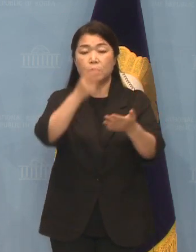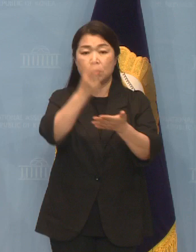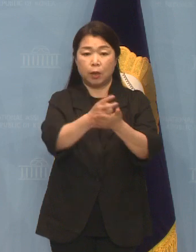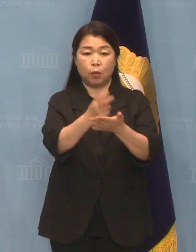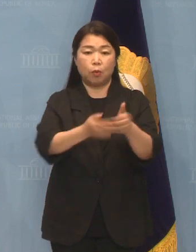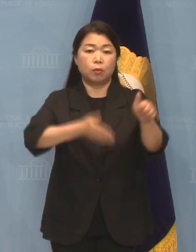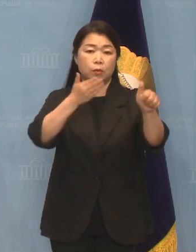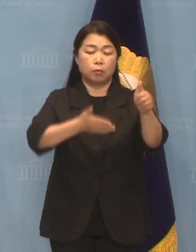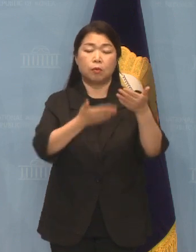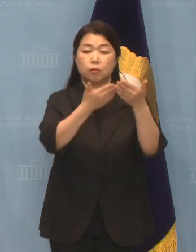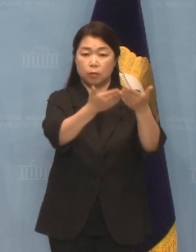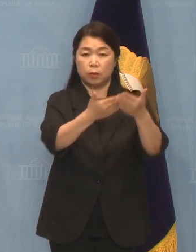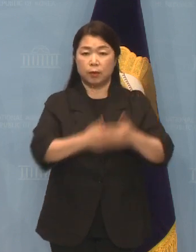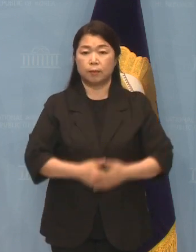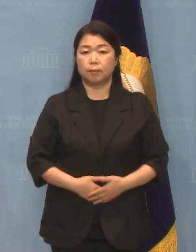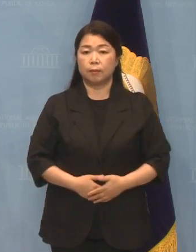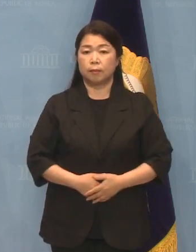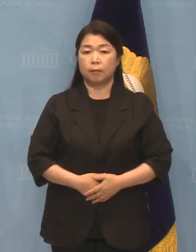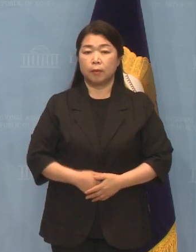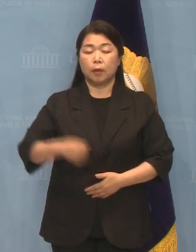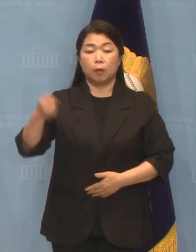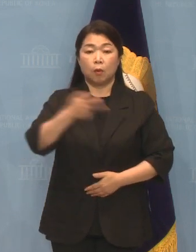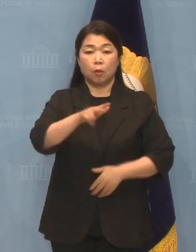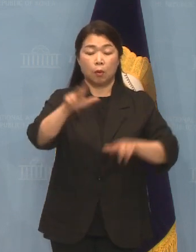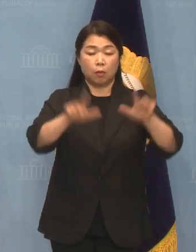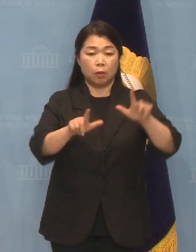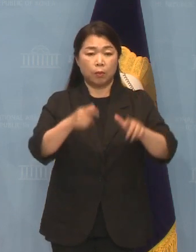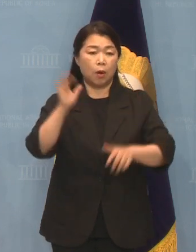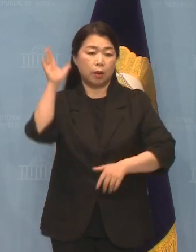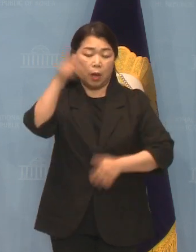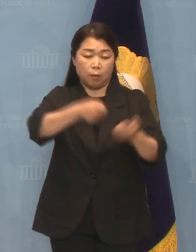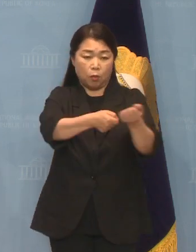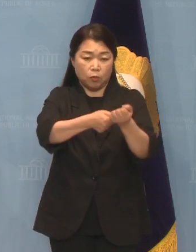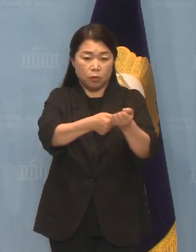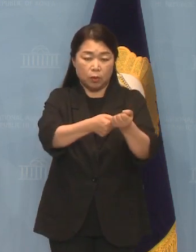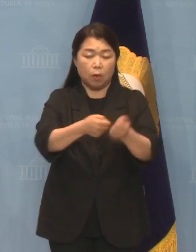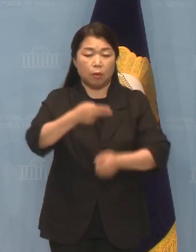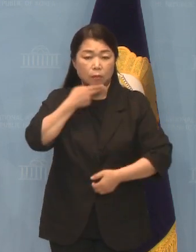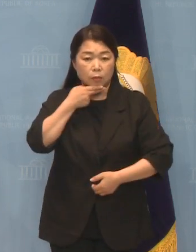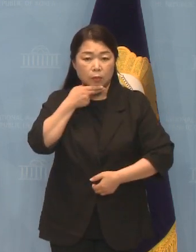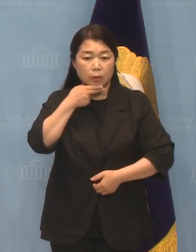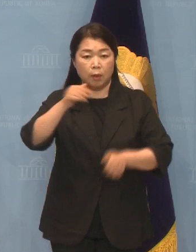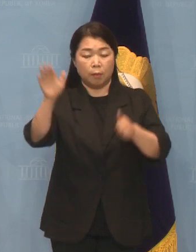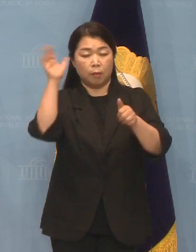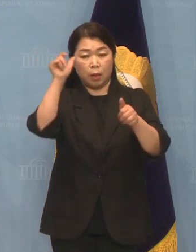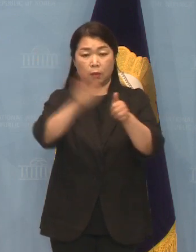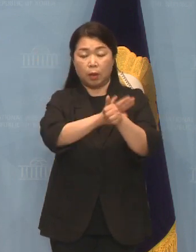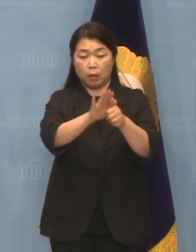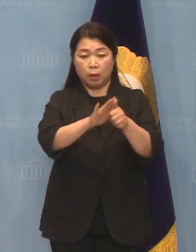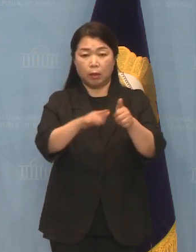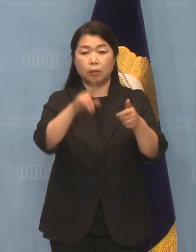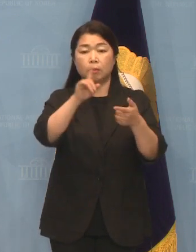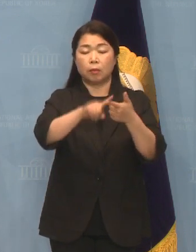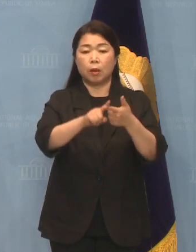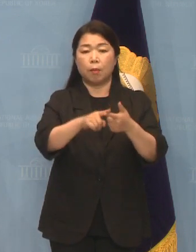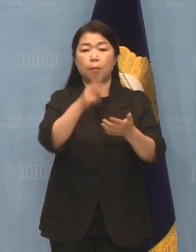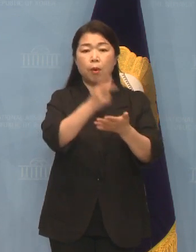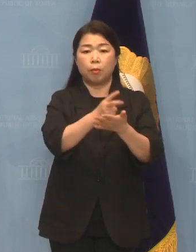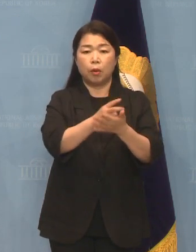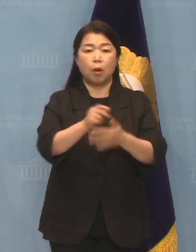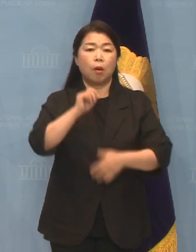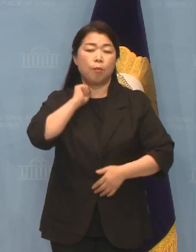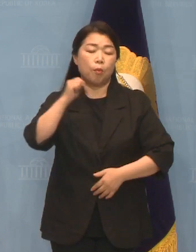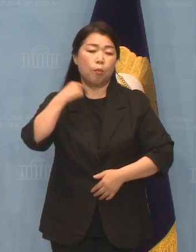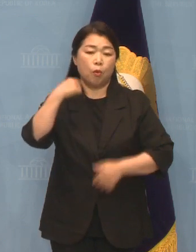제도화를 요청하는 청원, 그리고 현행 목줄 미착용 반려견에 대해서만 과태료를 부과하고 있는 법을 보완하여